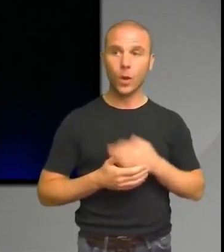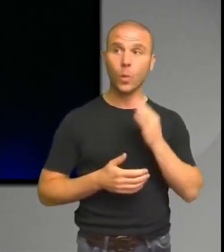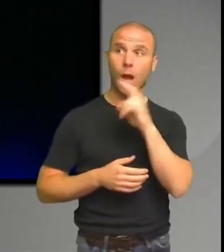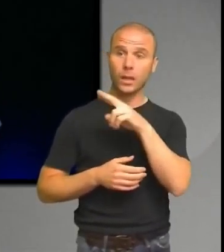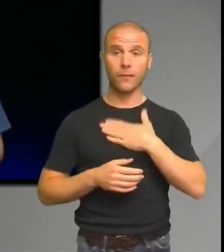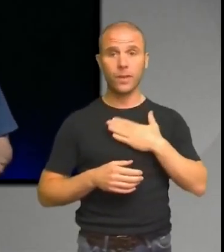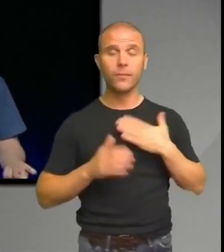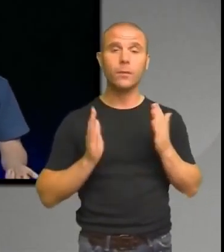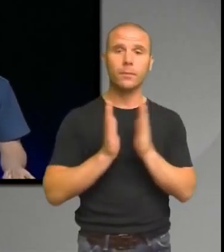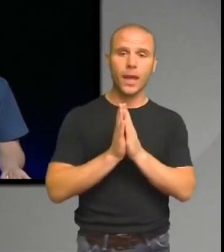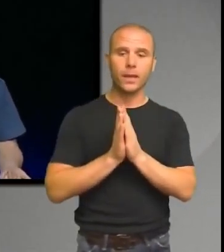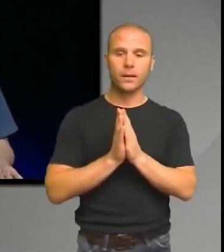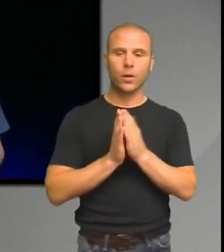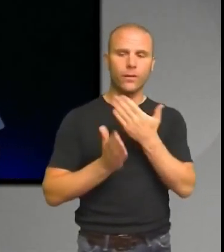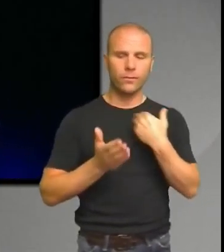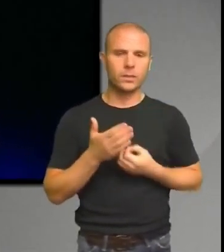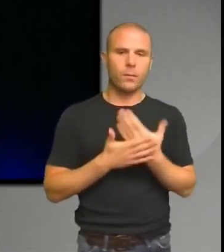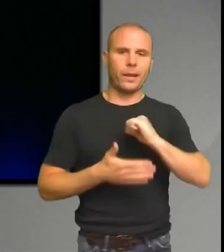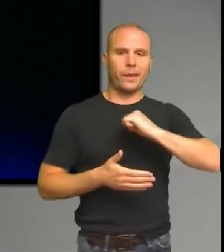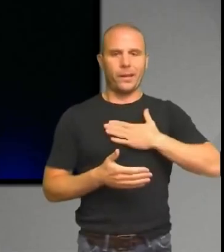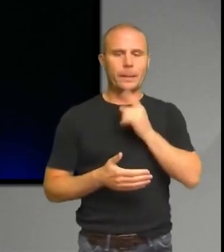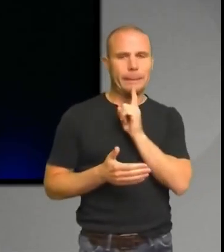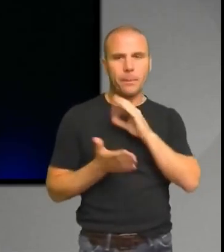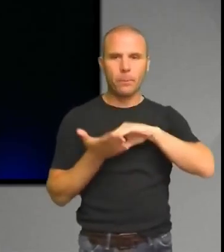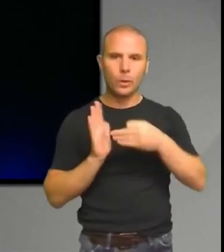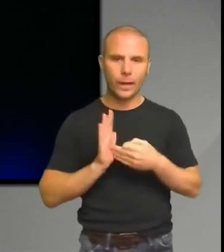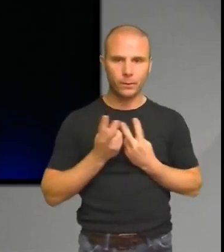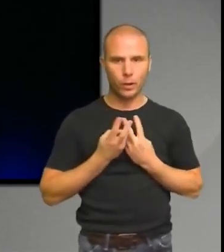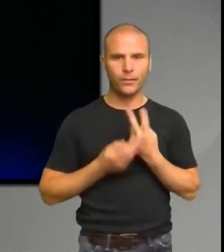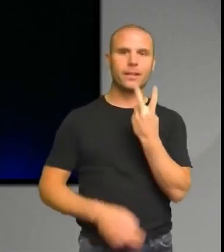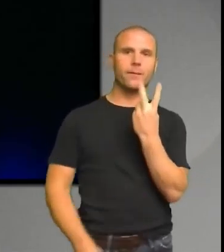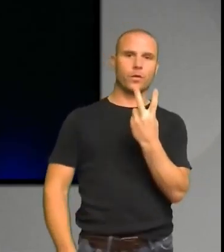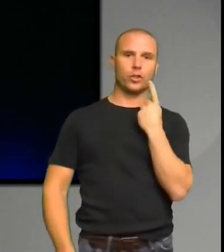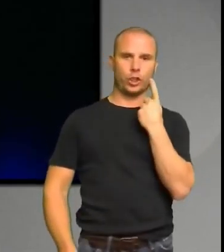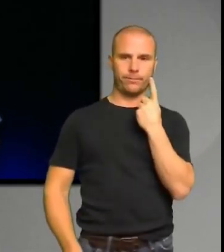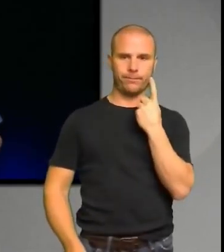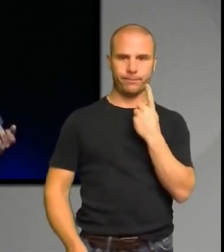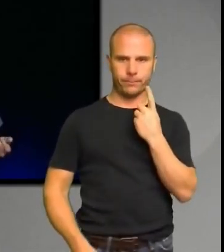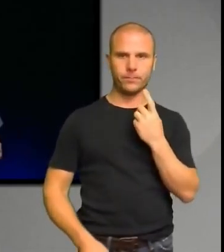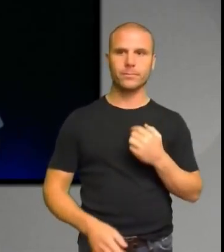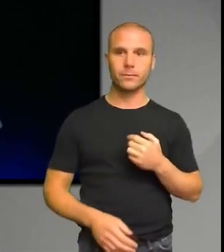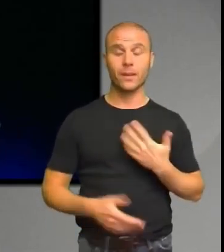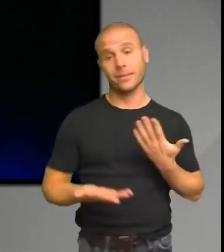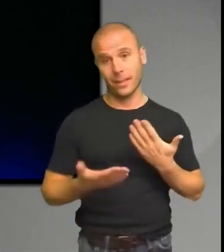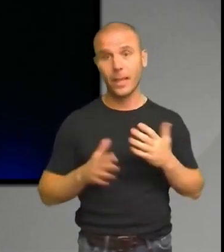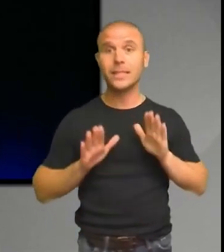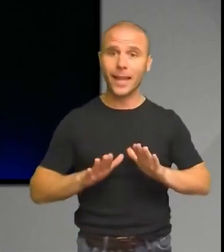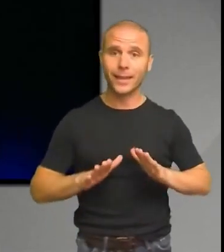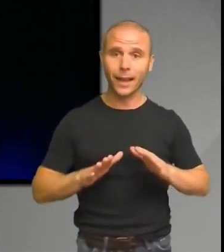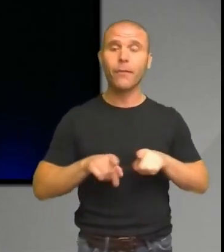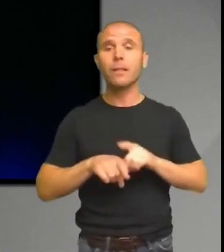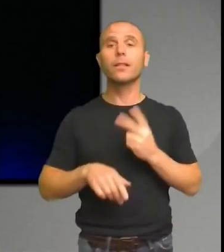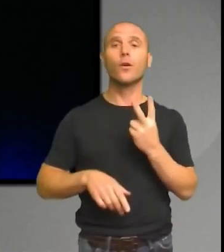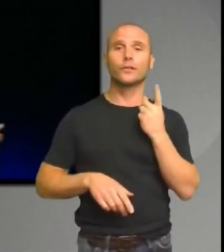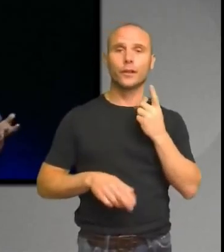jättegärna vara med på det här projektet vi hade. Och då var vi två i vårt projekt. Vi blev inte mer än två personer, men ändå.